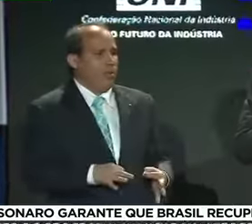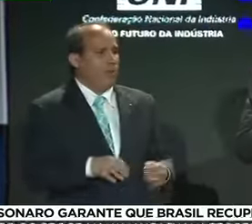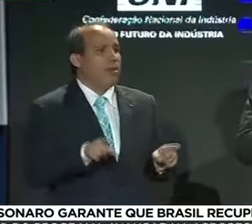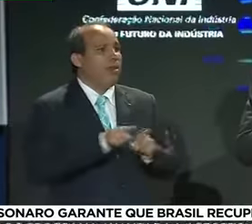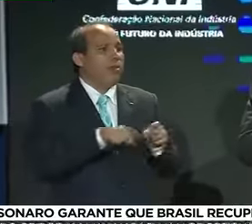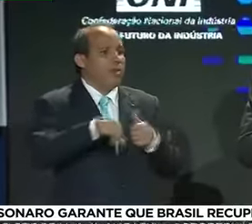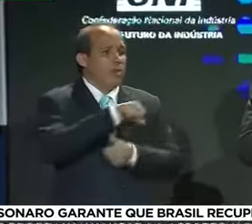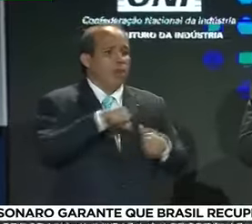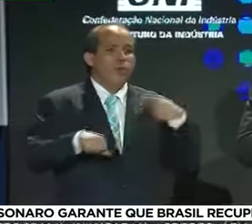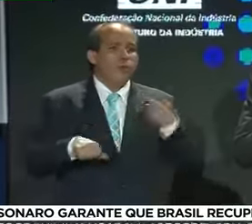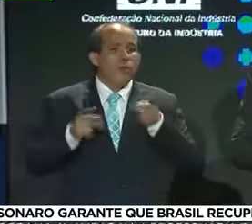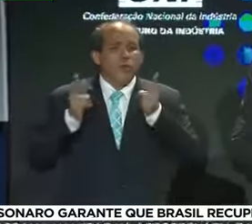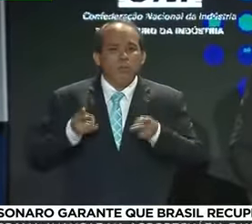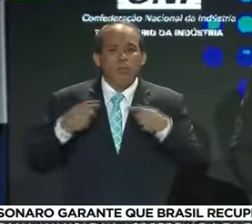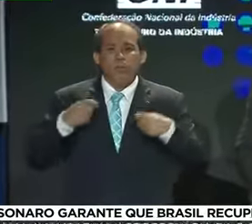aqui também.